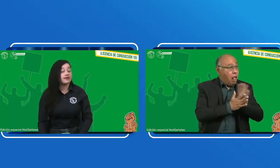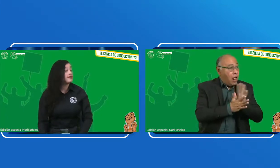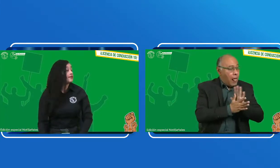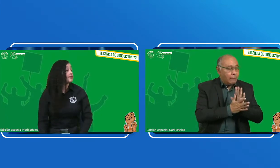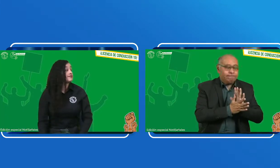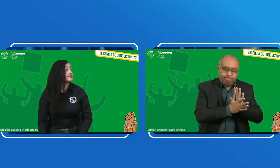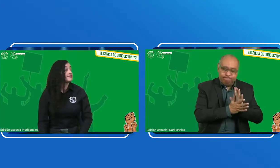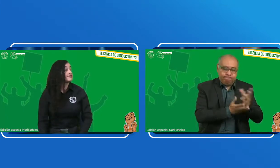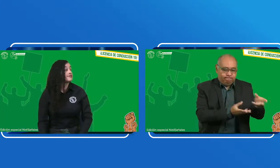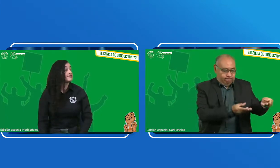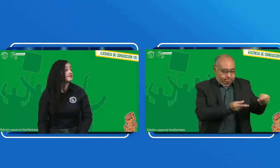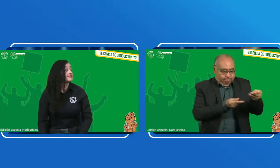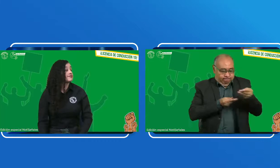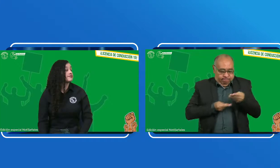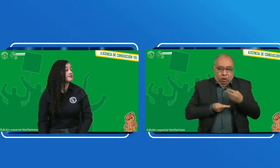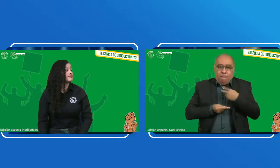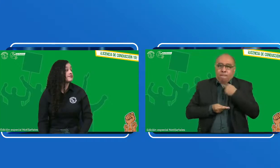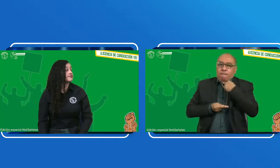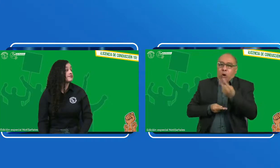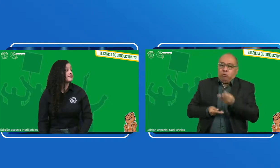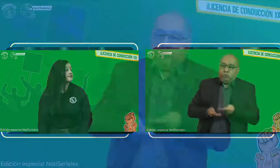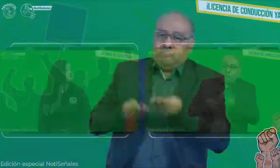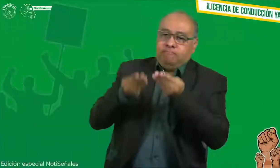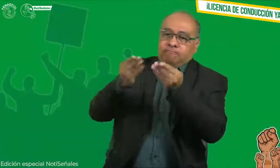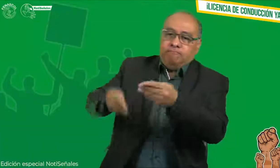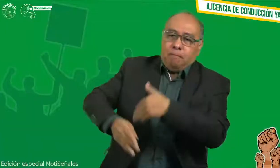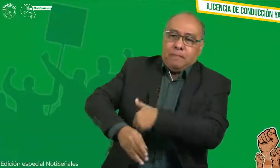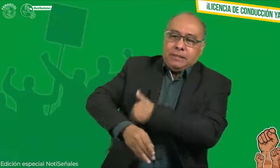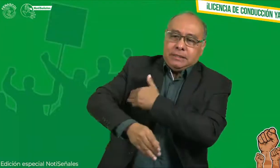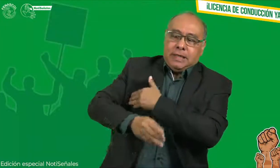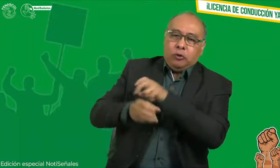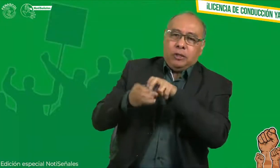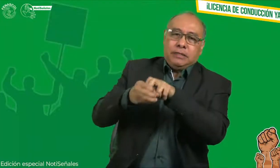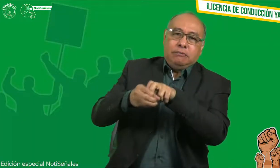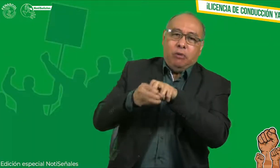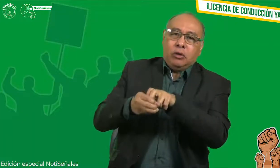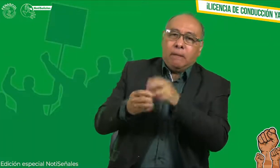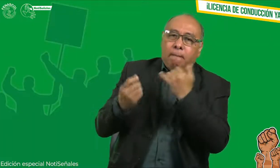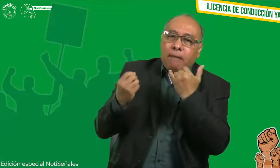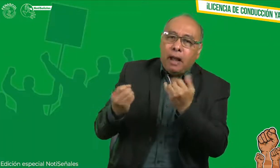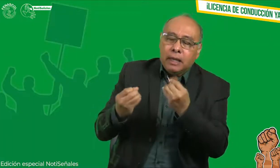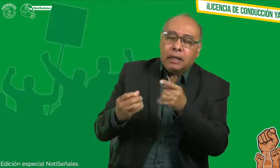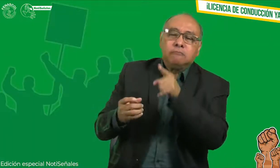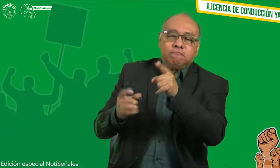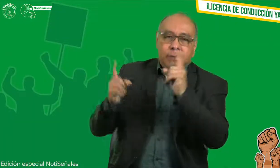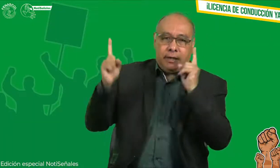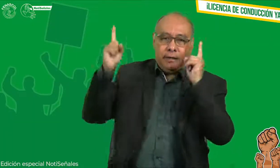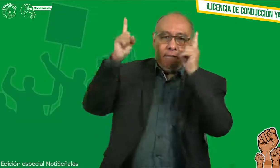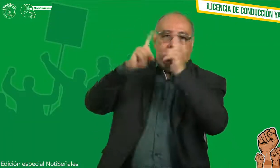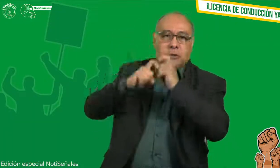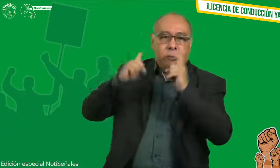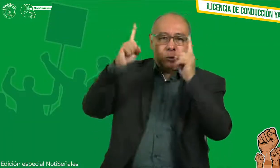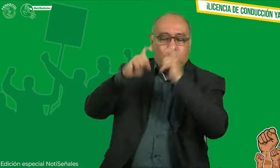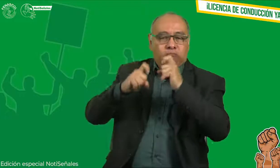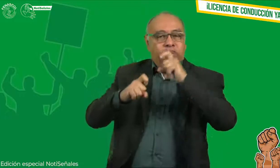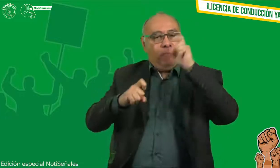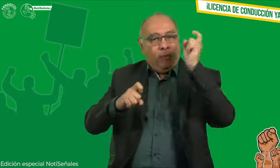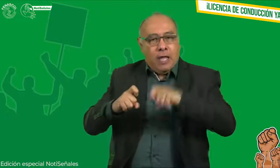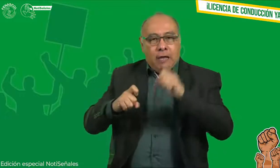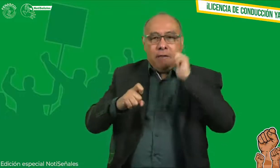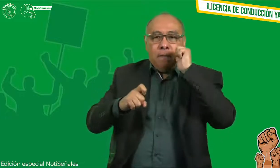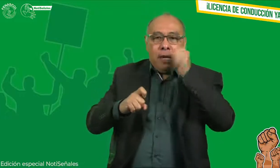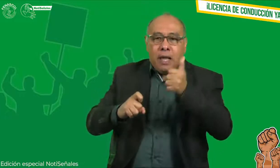sorda quien lo está pidiendo. A través de sus solicitudes nosotros las llevamos a Ministerio